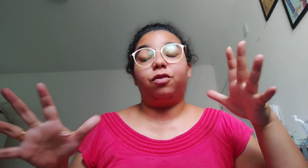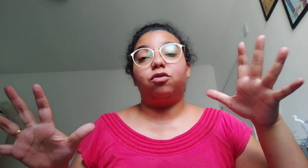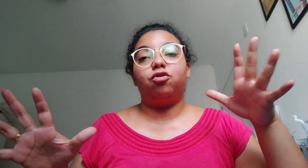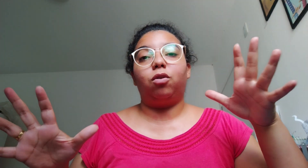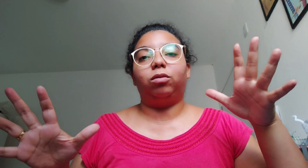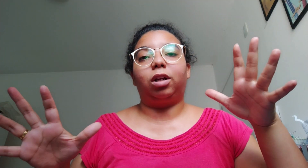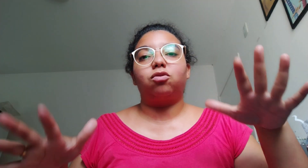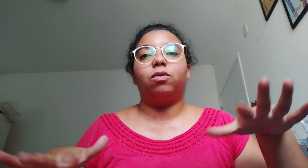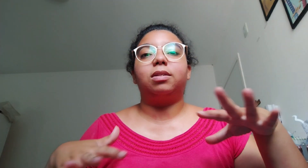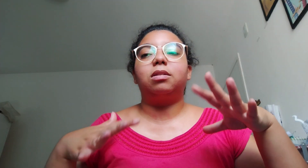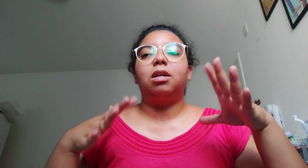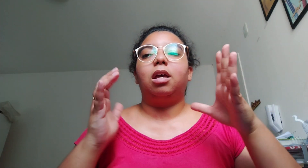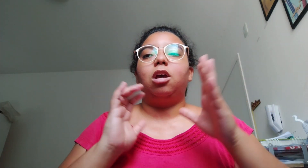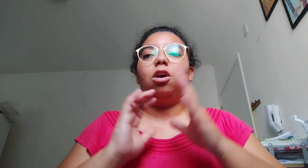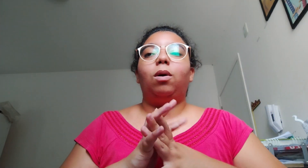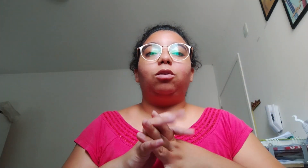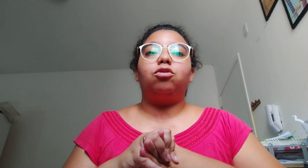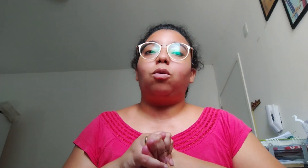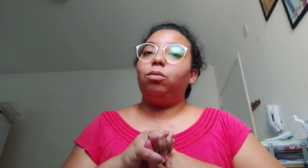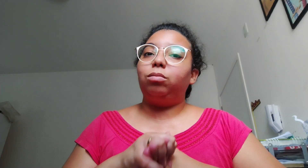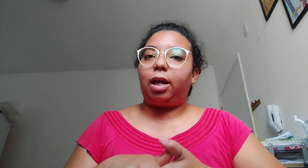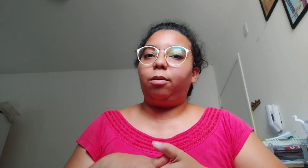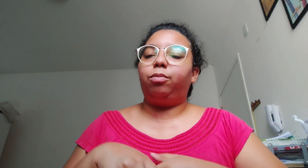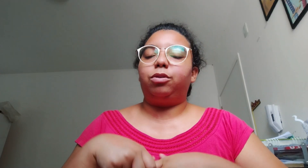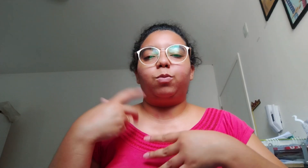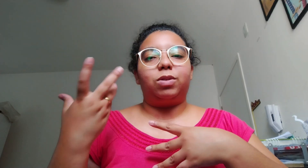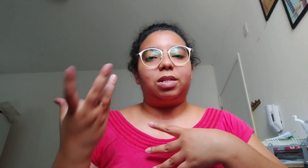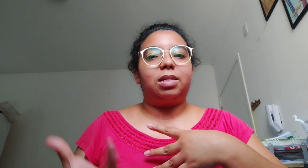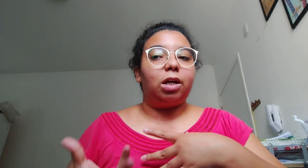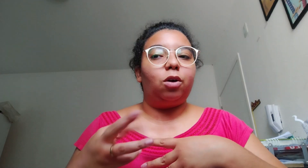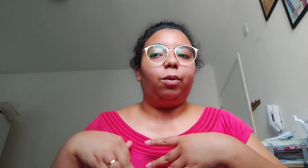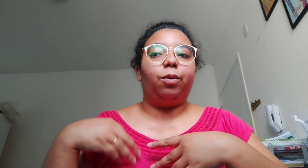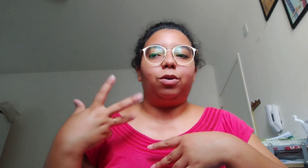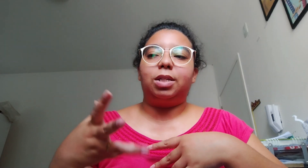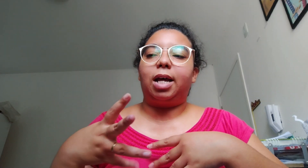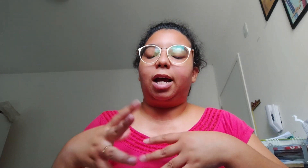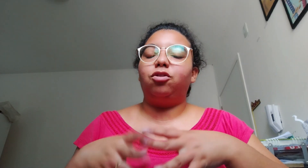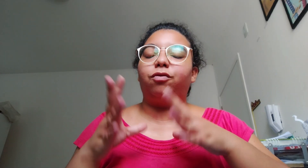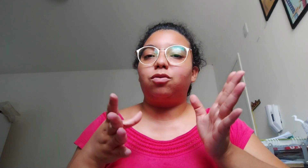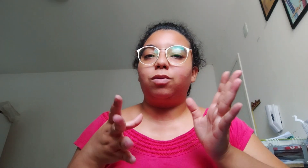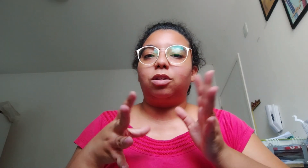de encontrar as coisas. Quando eu estou com tempo, disposição e curiosidade, eu faço isso.